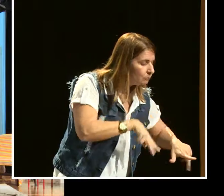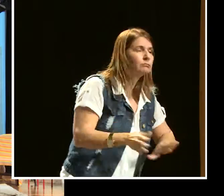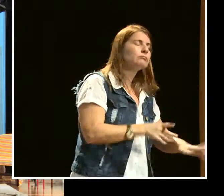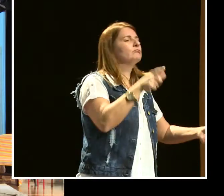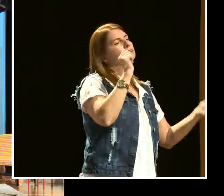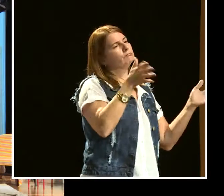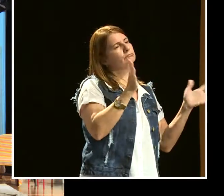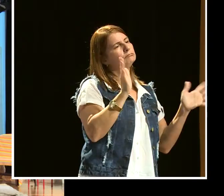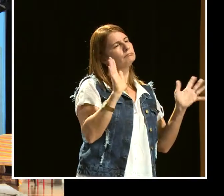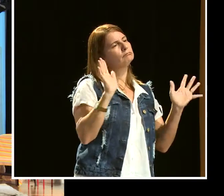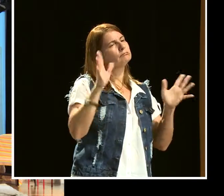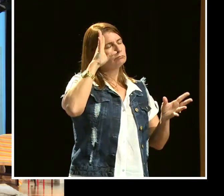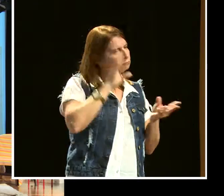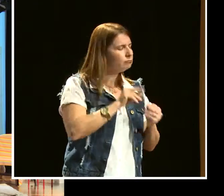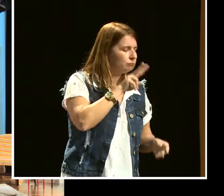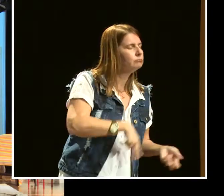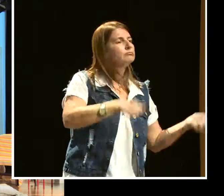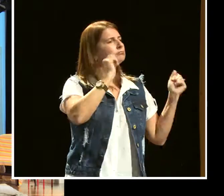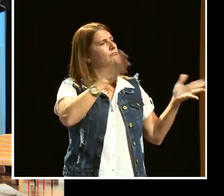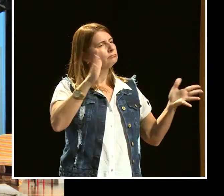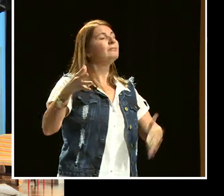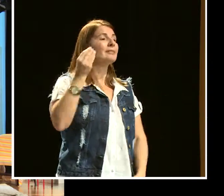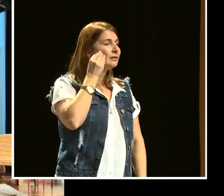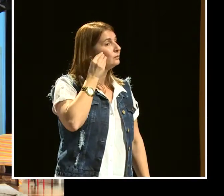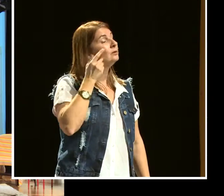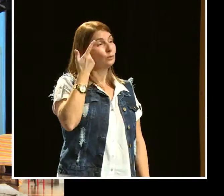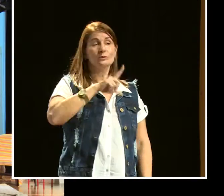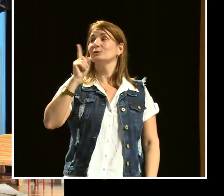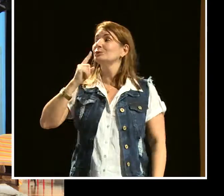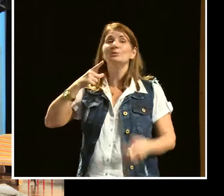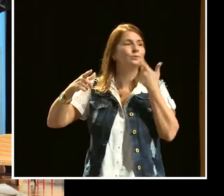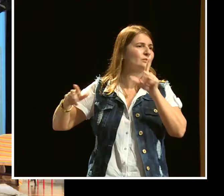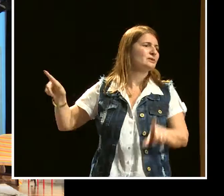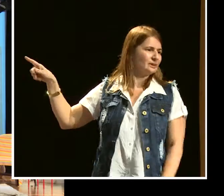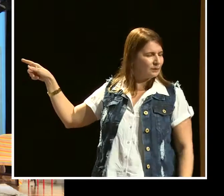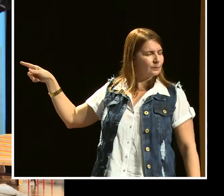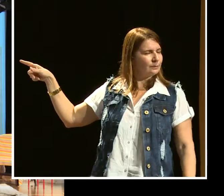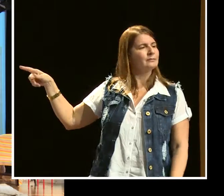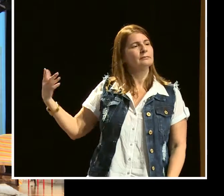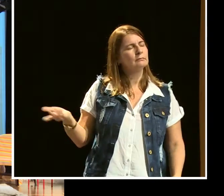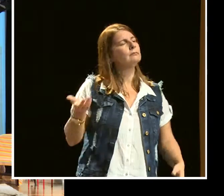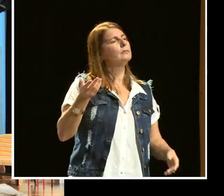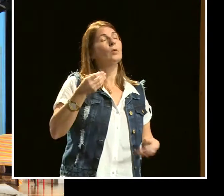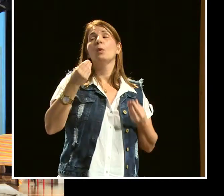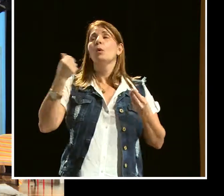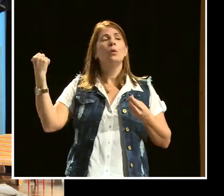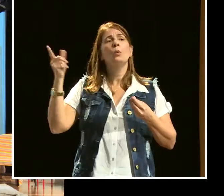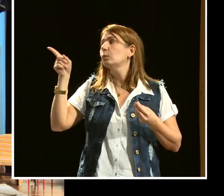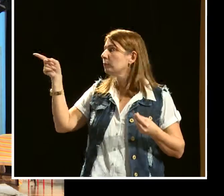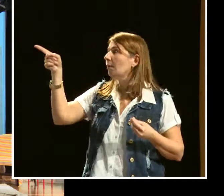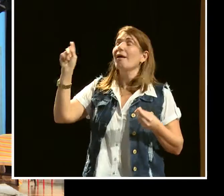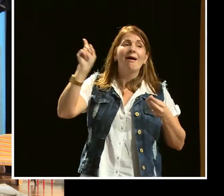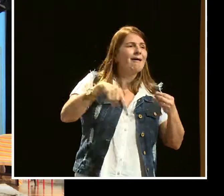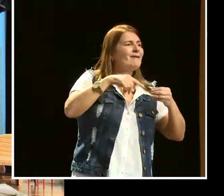e sinalizando sem olhar para os seus alunos? Não, você precisa ter um registro de memória para poder fazer essa produção em língua de sinais. Isso foi um